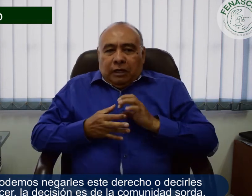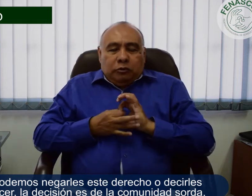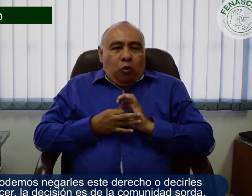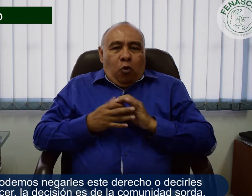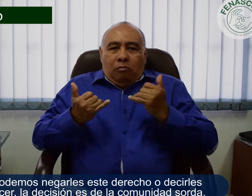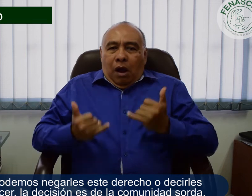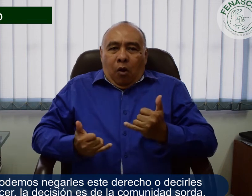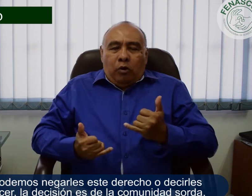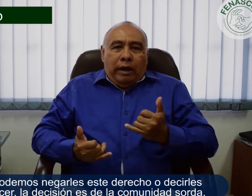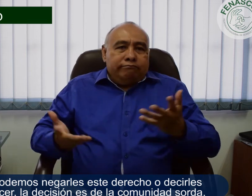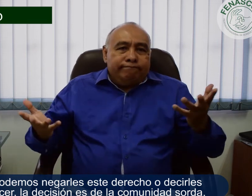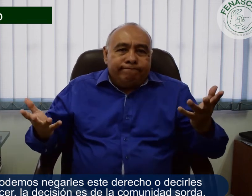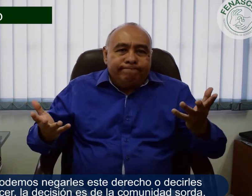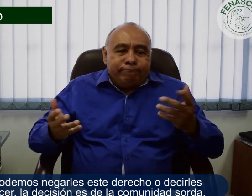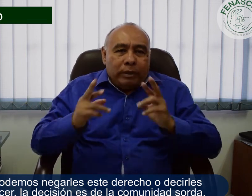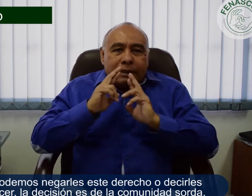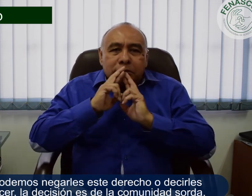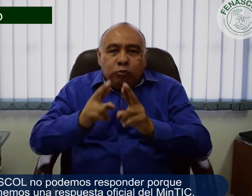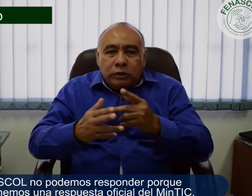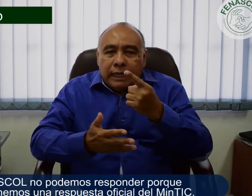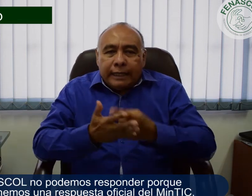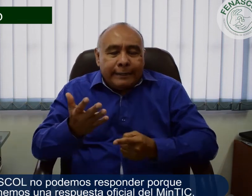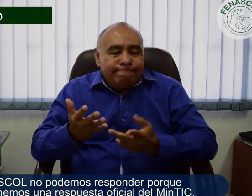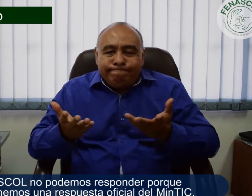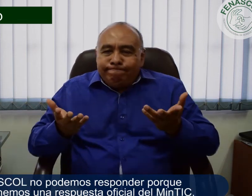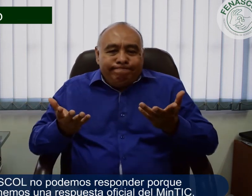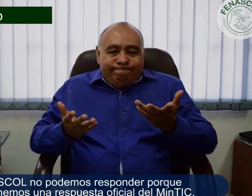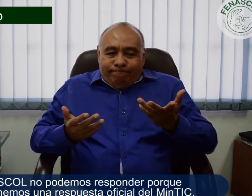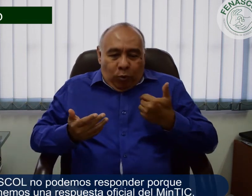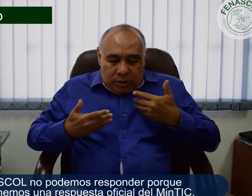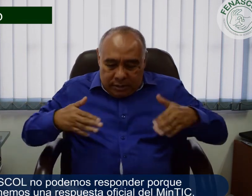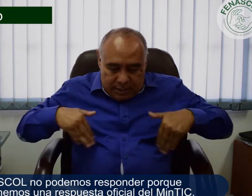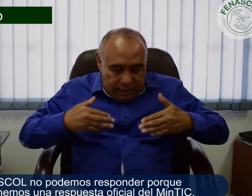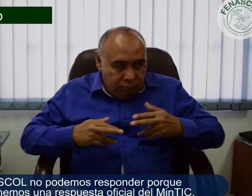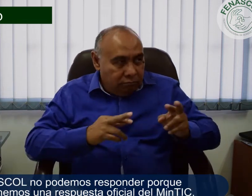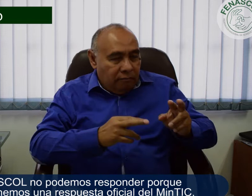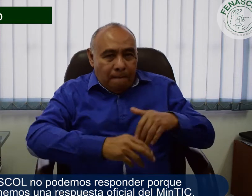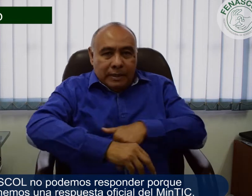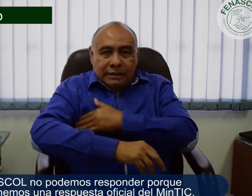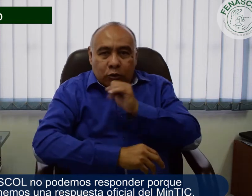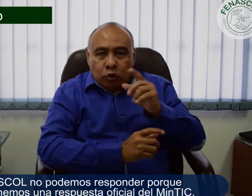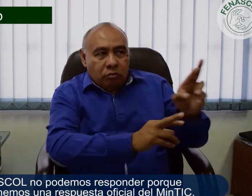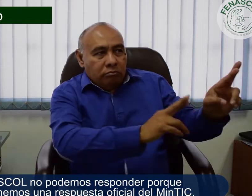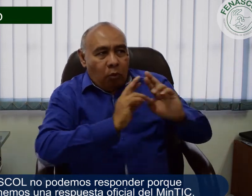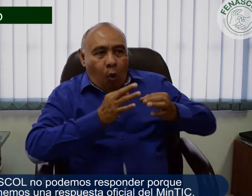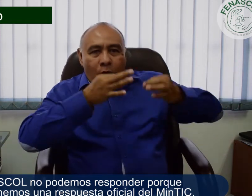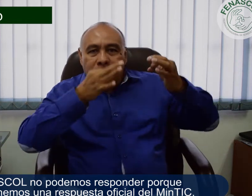es de la comunidad sorda. En FENASCOL no podemos responder porque tampoco tenemos una respuesta oficial